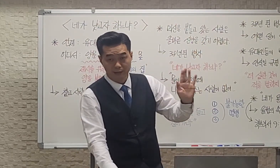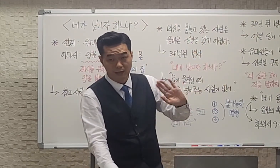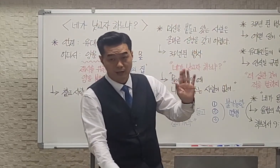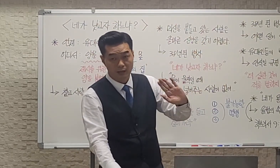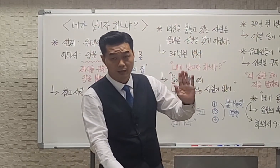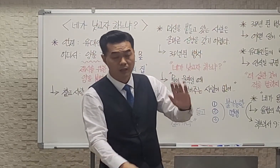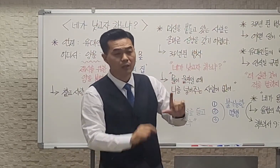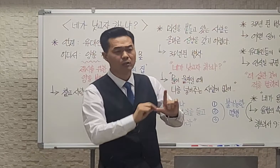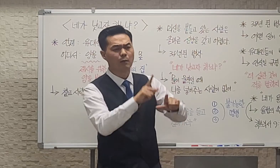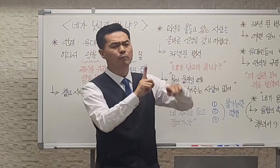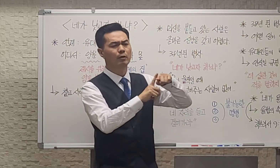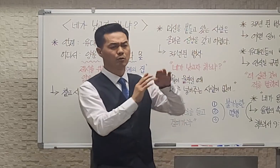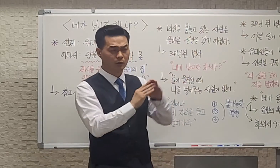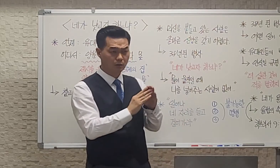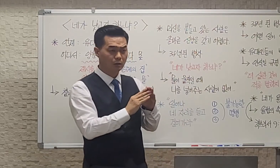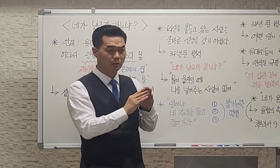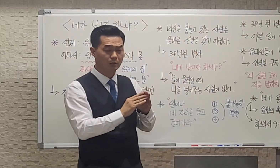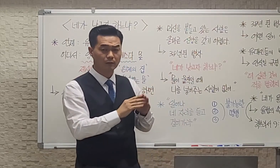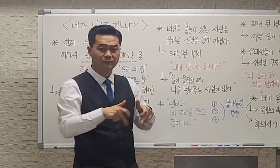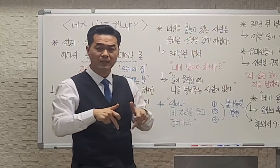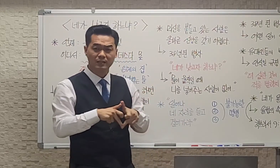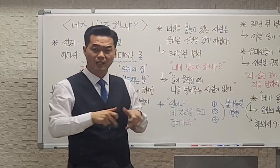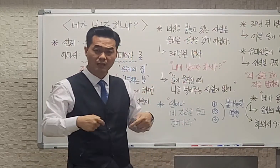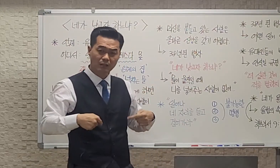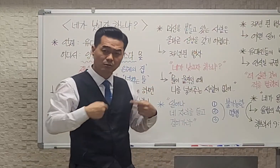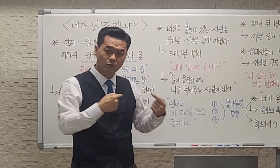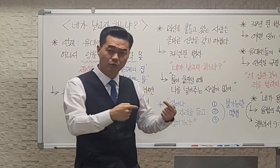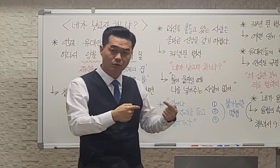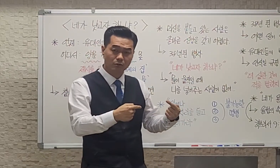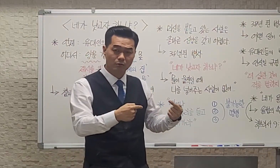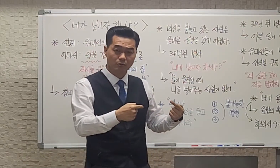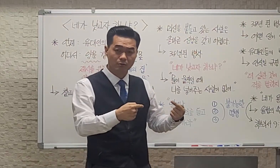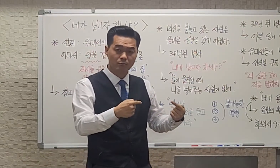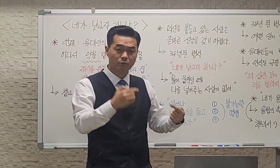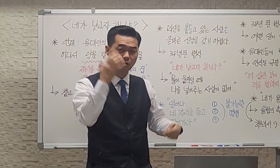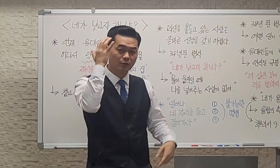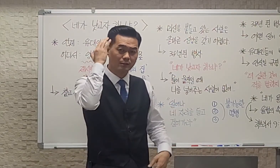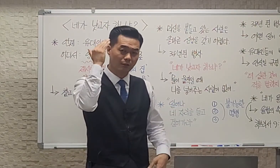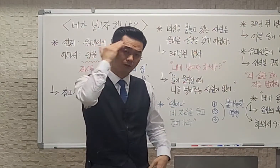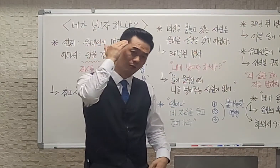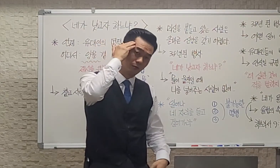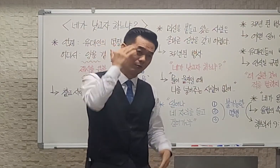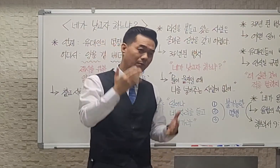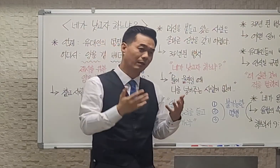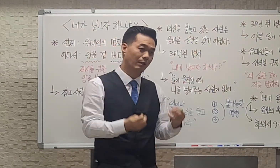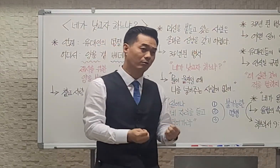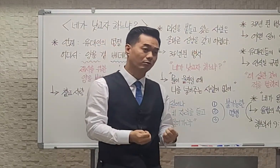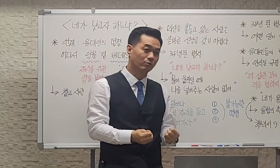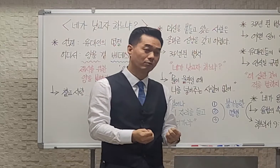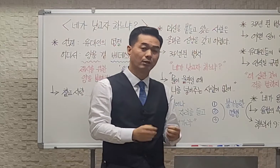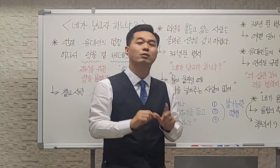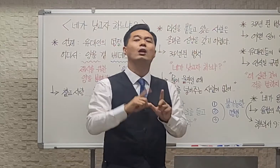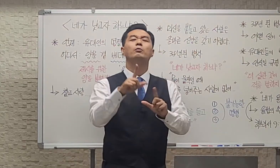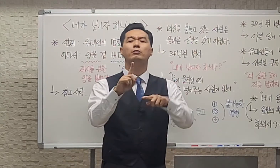근데 대부분의 교회들이 장애인이 들어오는 문턱이 있어요. 많아요. 대부분의